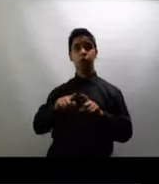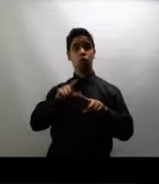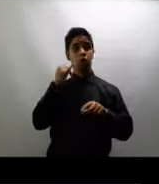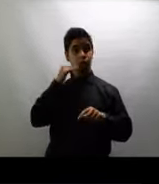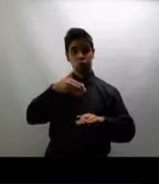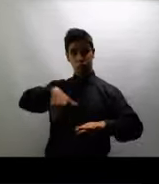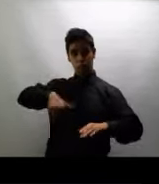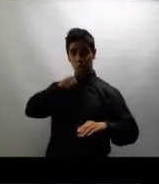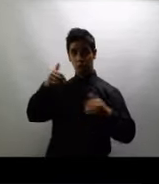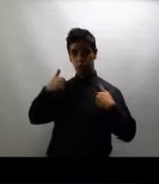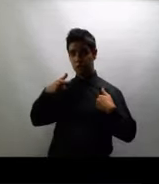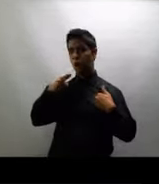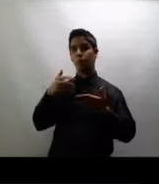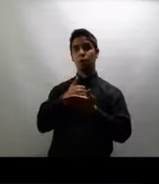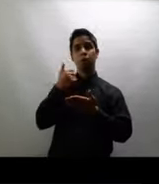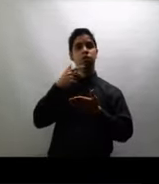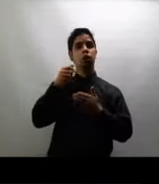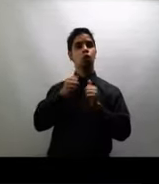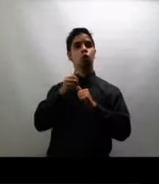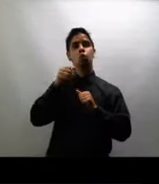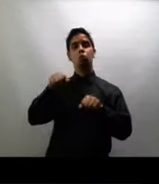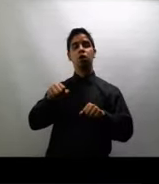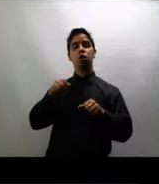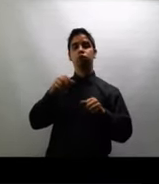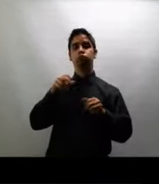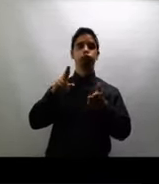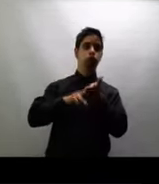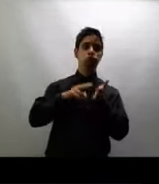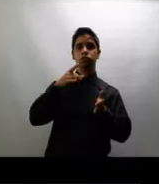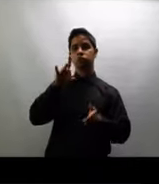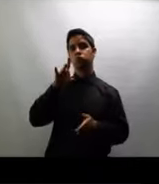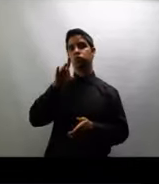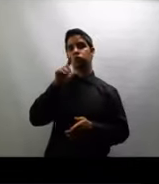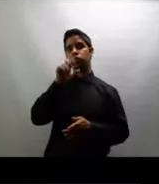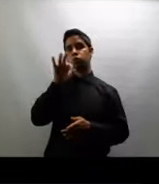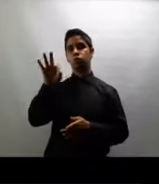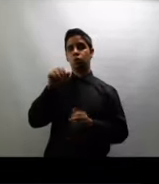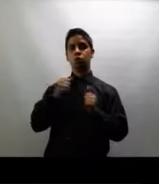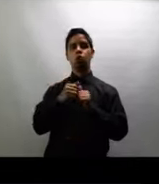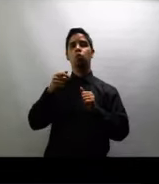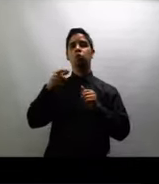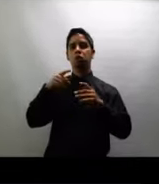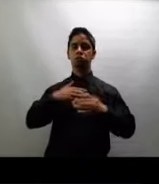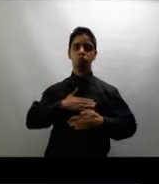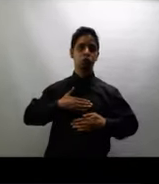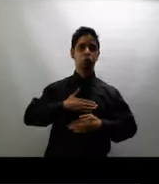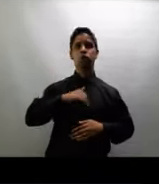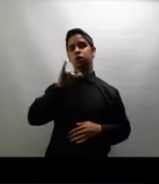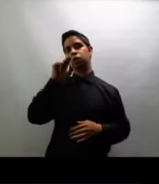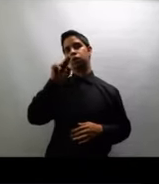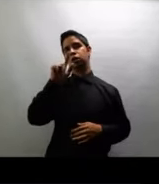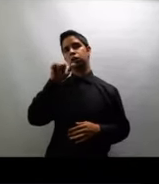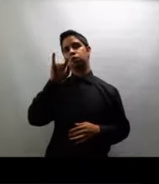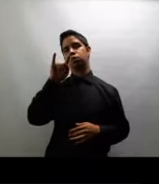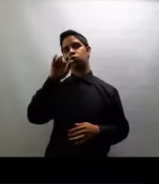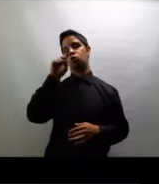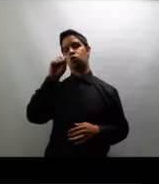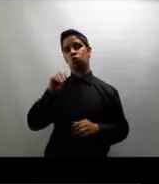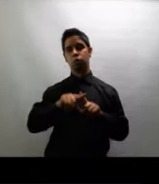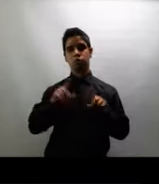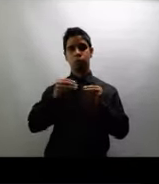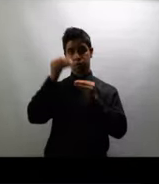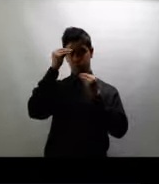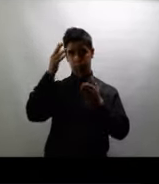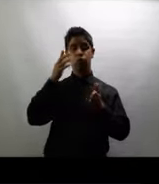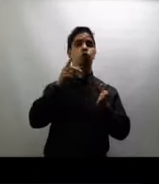esta oferta y suscríbete desde $19.99 para que comiences a disfrutar de ilimitado de AT&T, la mejor red en Puerto Rico. Y más detalles